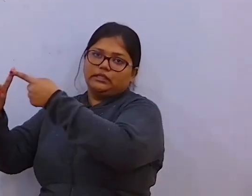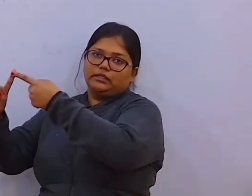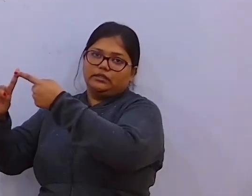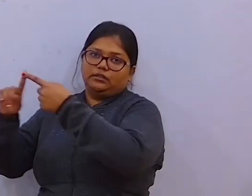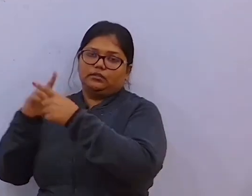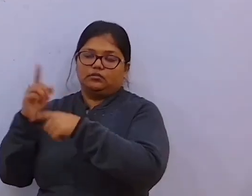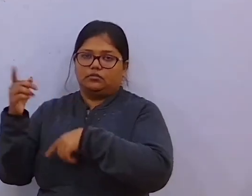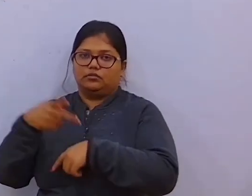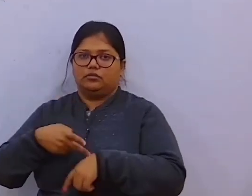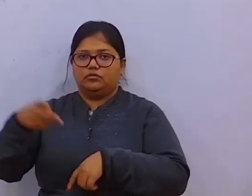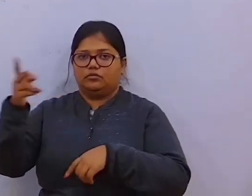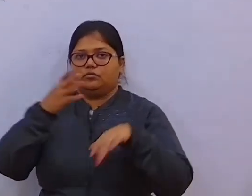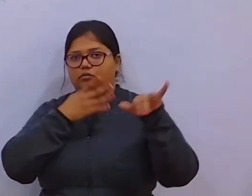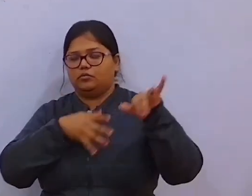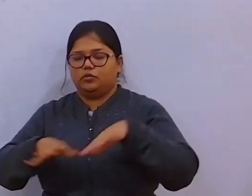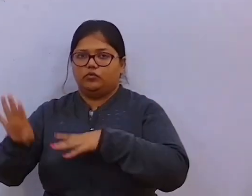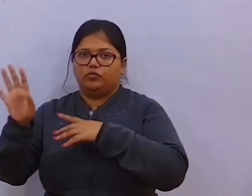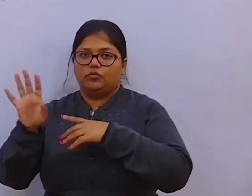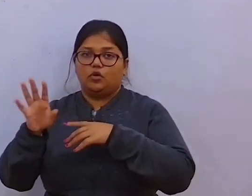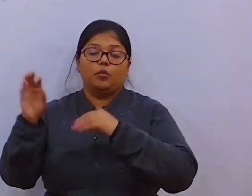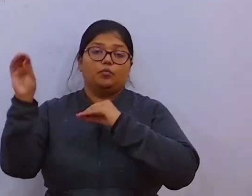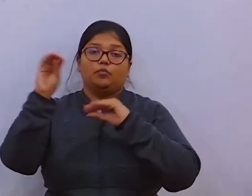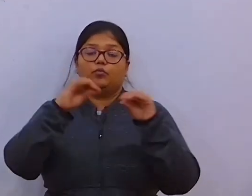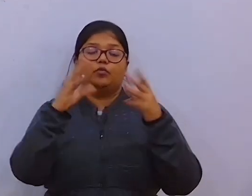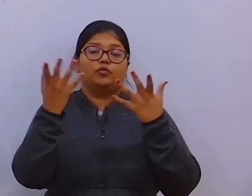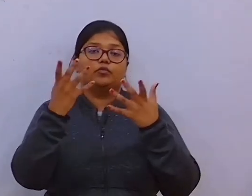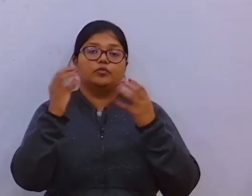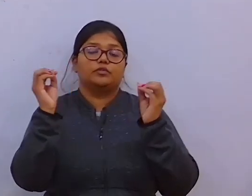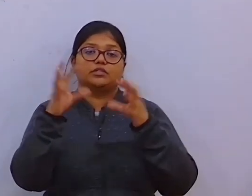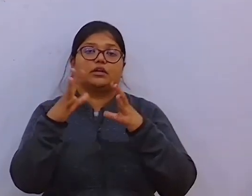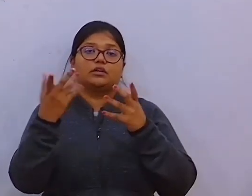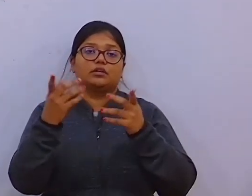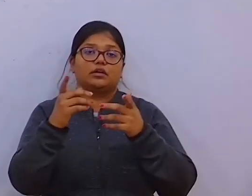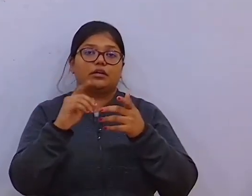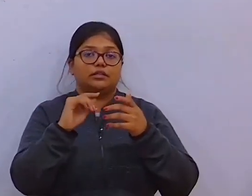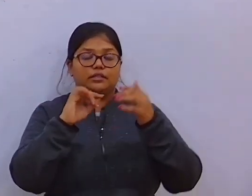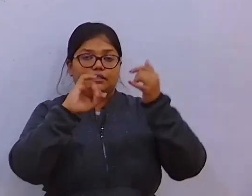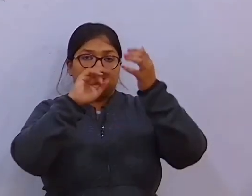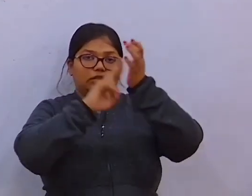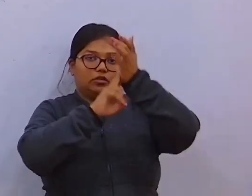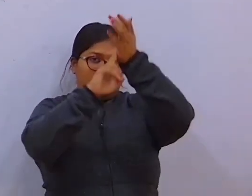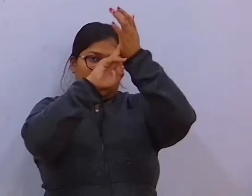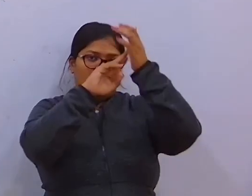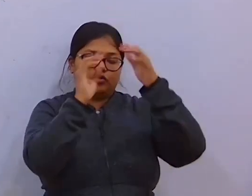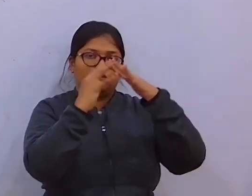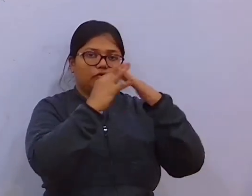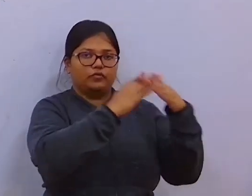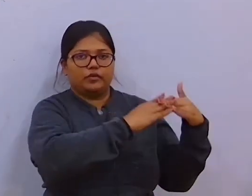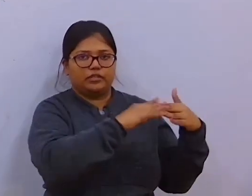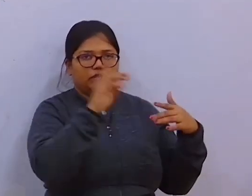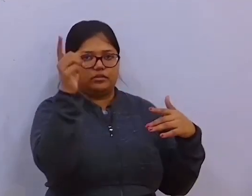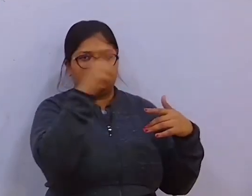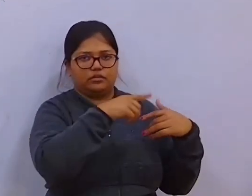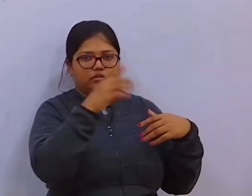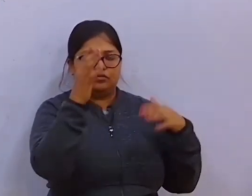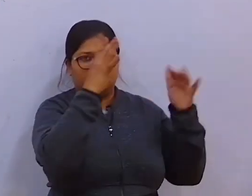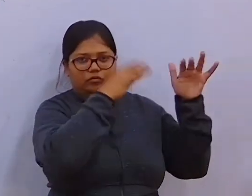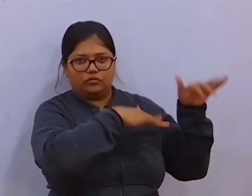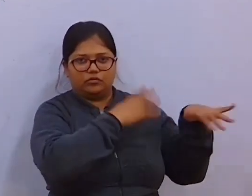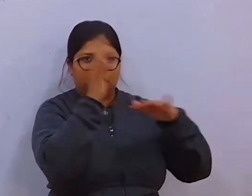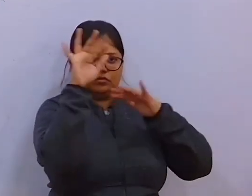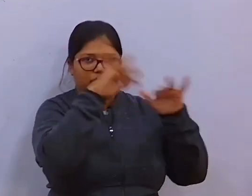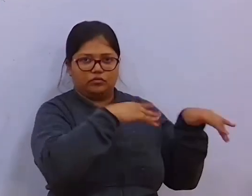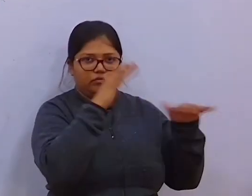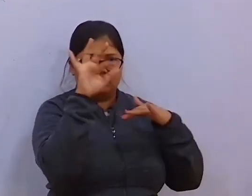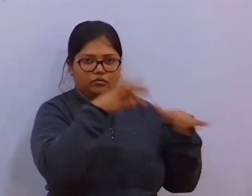दिया गया है, ठीक। ये मेनली क्या होती है? ये क्या होती है? सूखी और शांत और शुष्क हवा होती